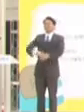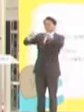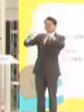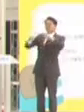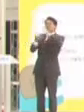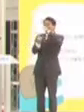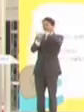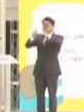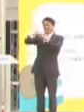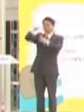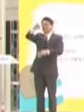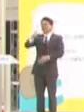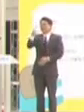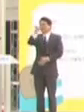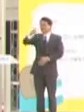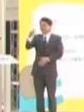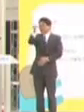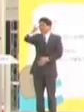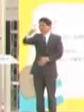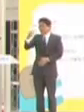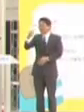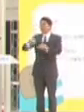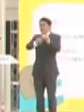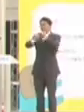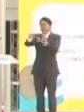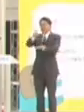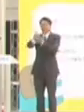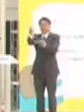지역아동센터 연합회 진인일 연합회장님 참석하셨습니다.